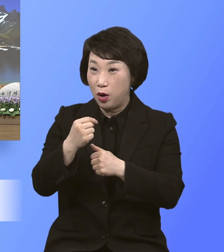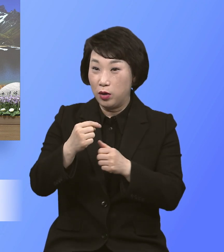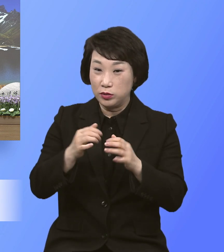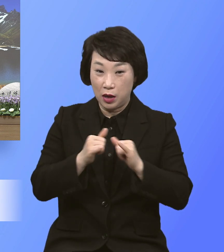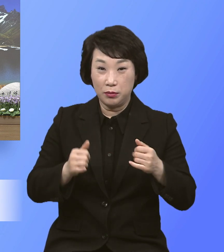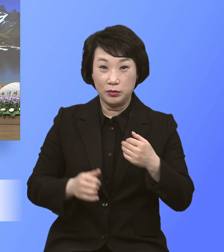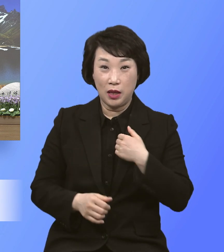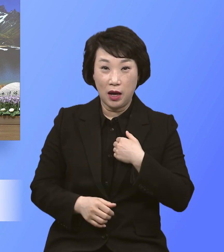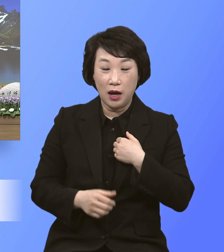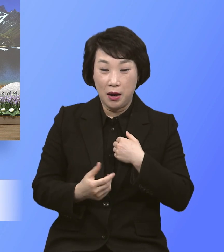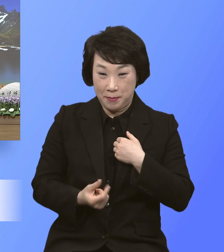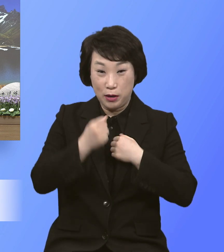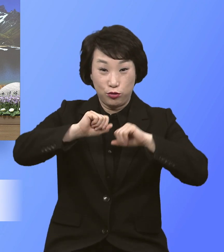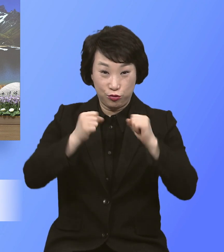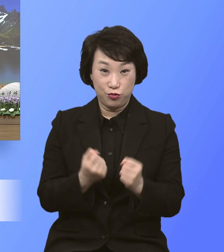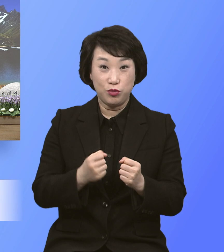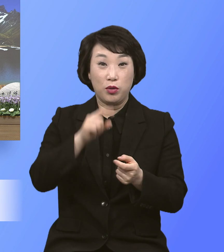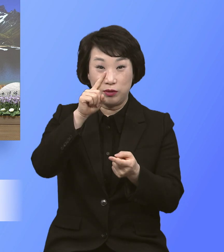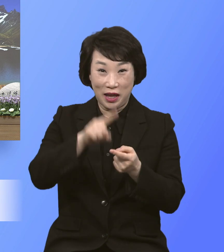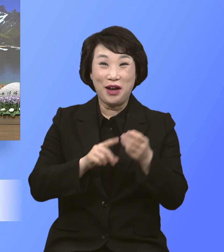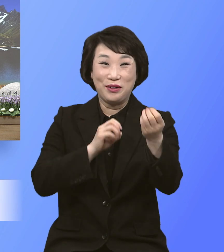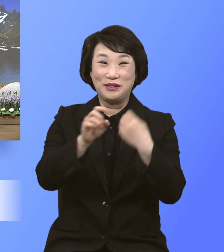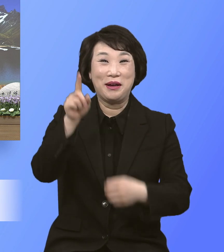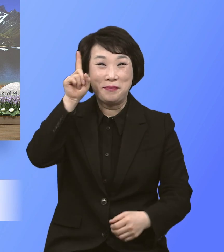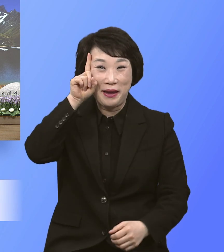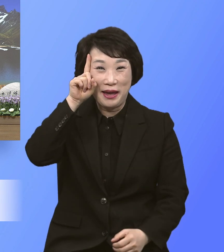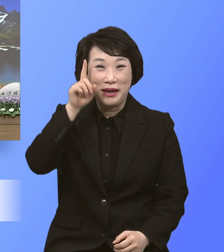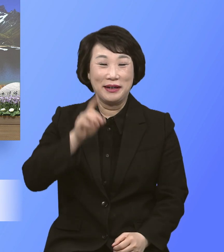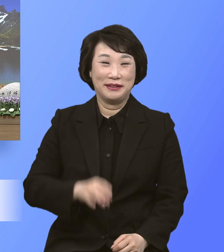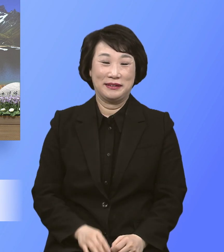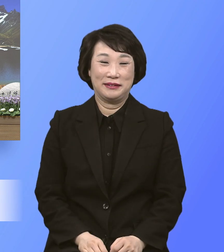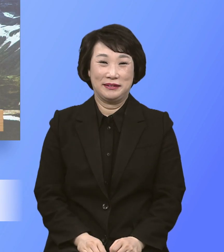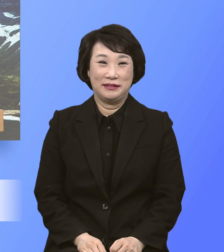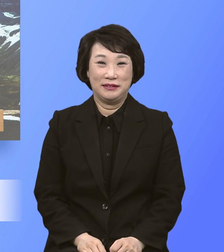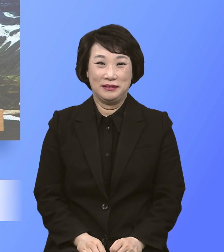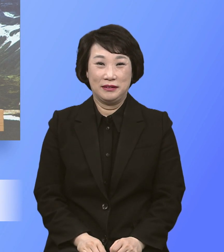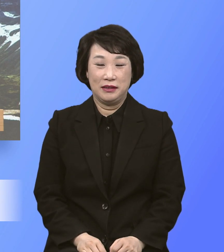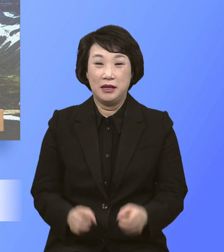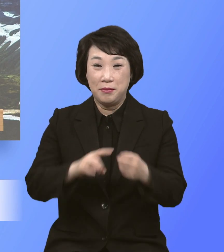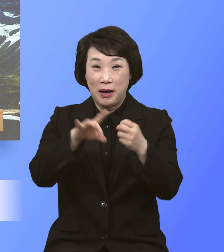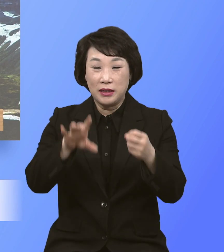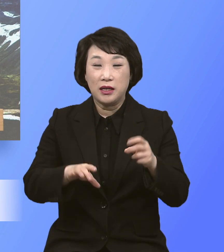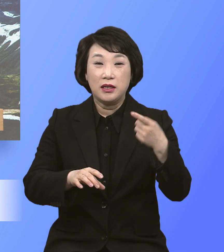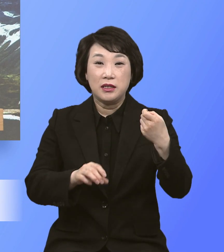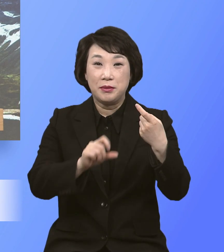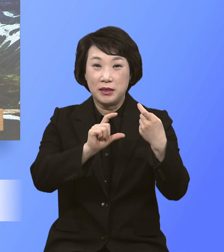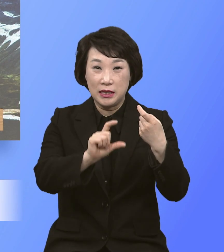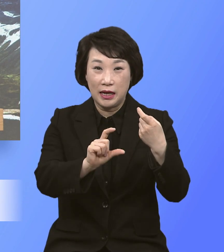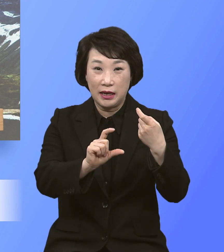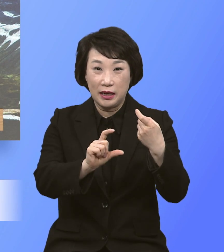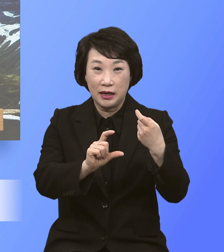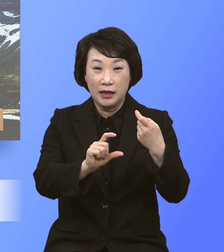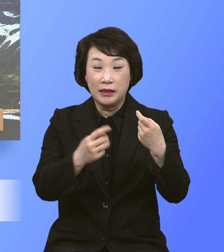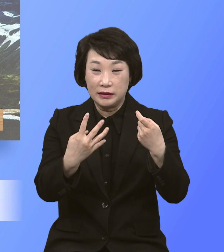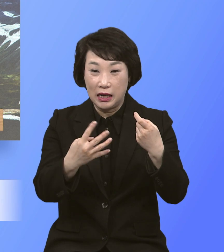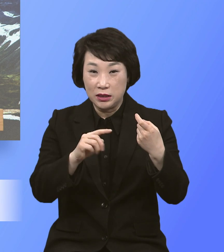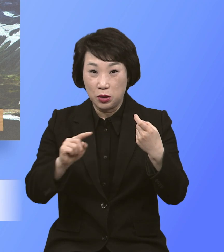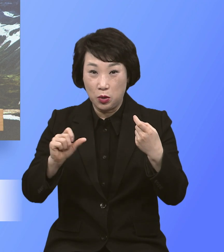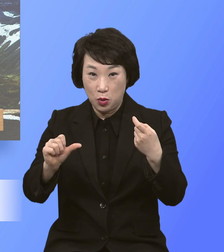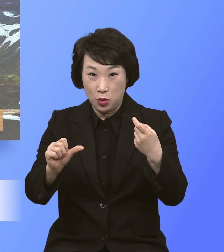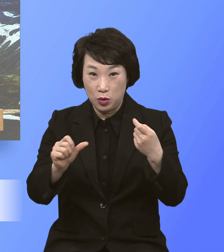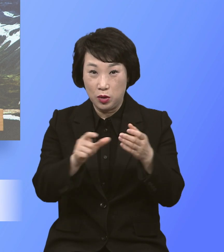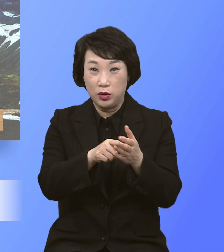자가 순종하면 그대로 되는 거예요. 마태복음 11장 4절